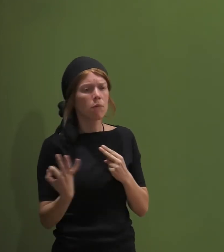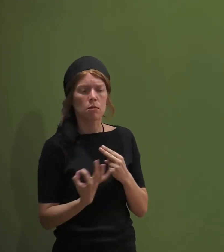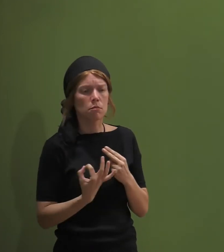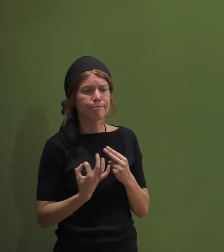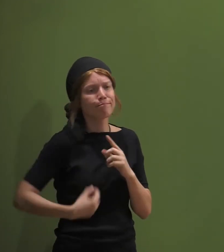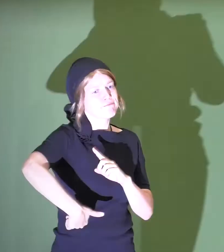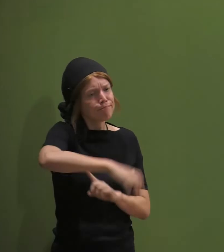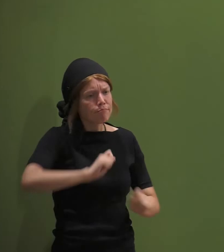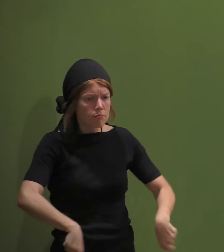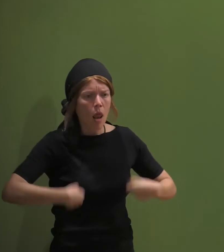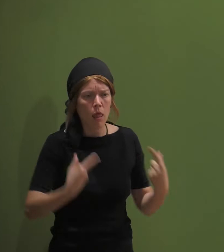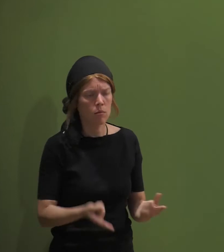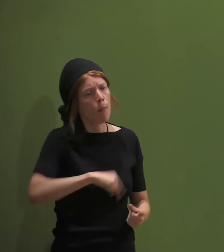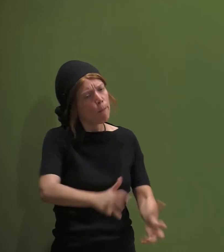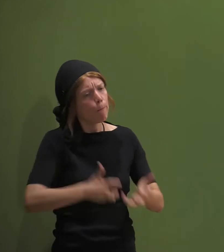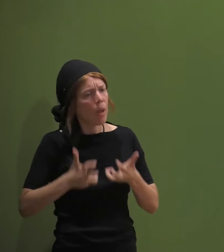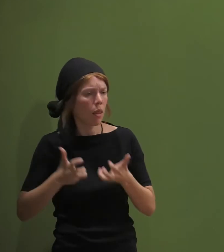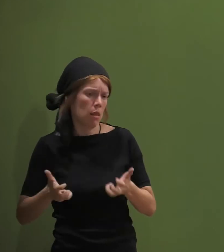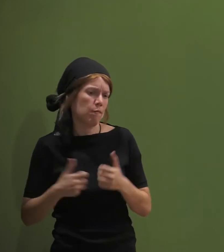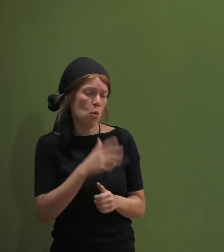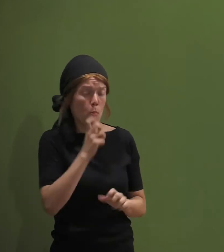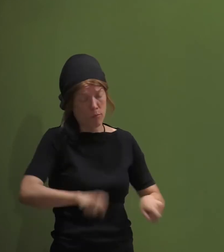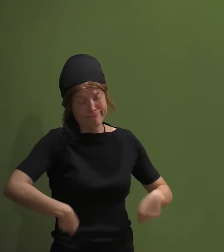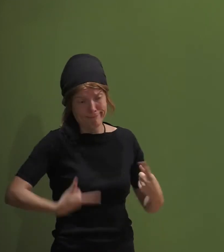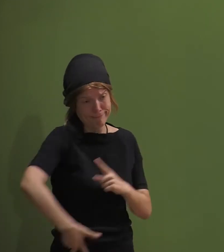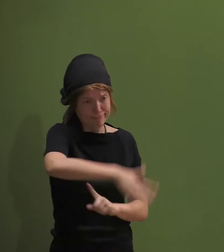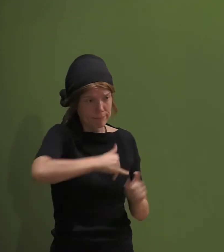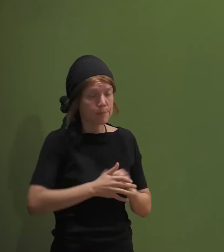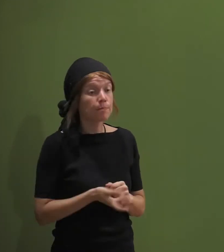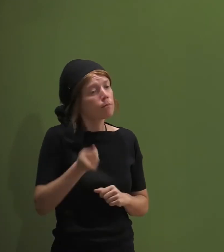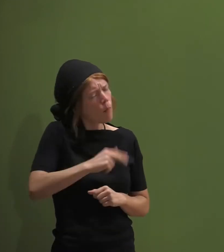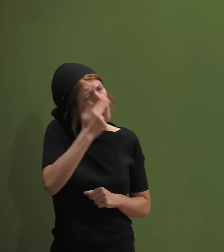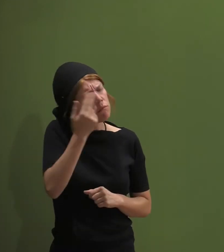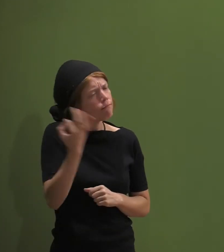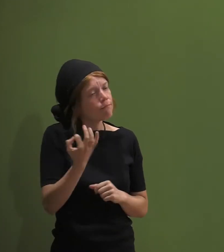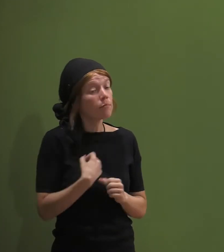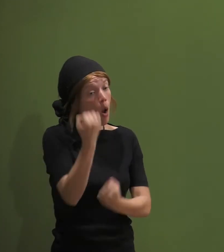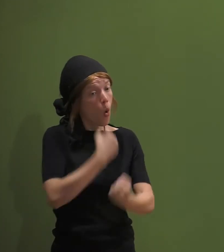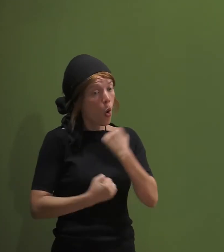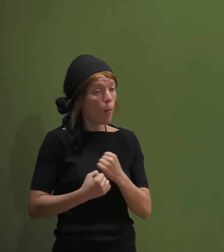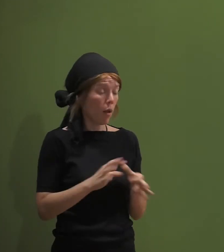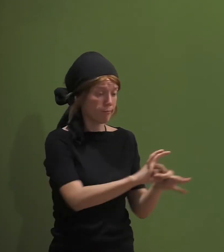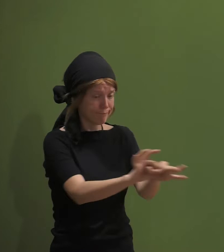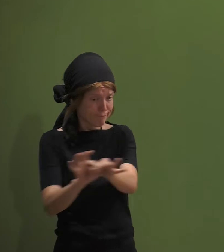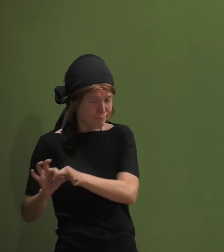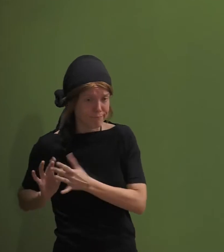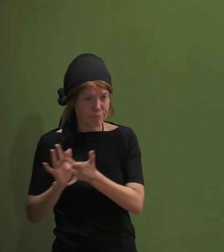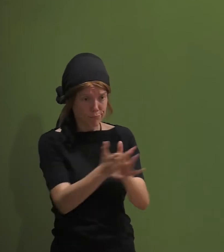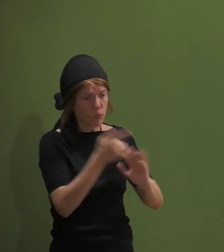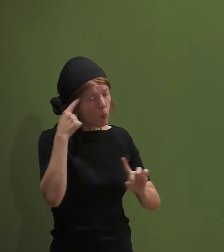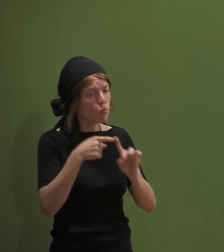de la biodiversidad y de los beneficios generados por los ecosistemas. También es interesante mencionar la economía circular, que tiene como